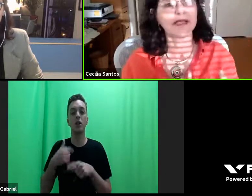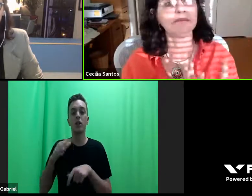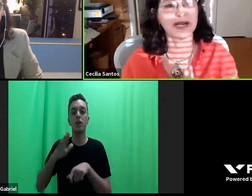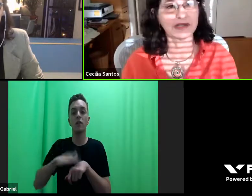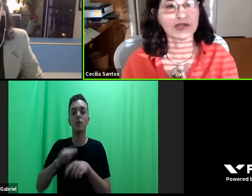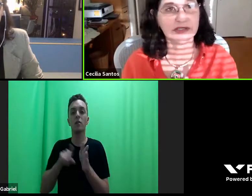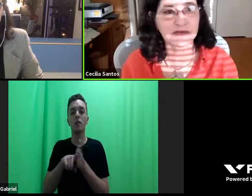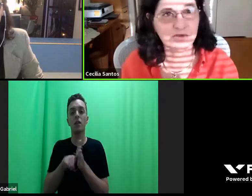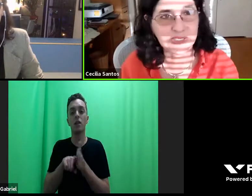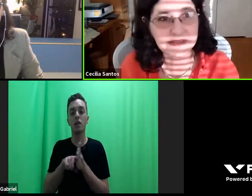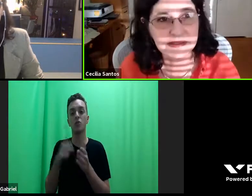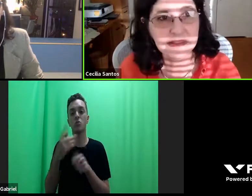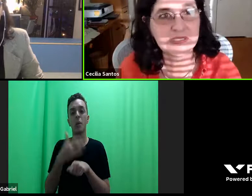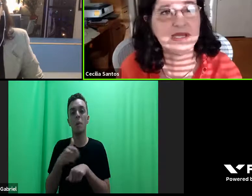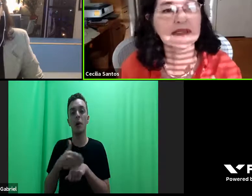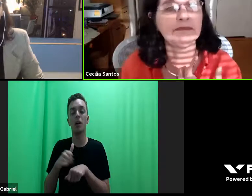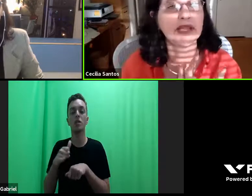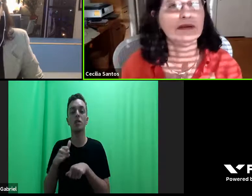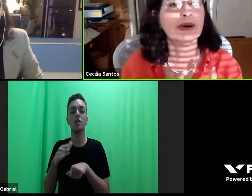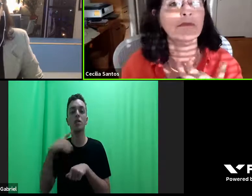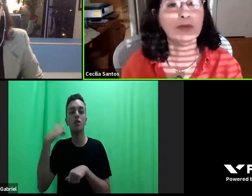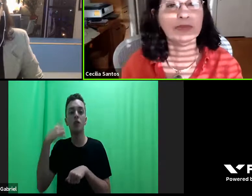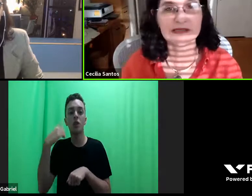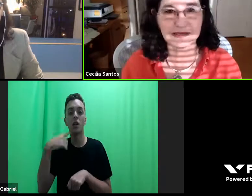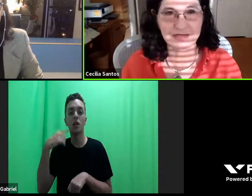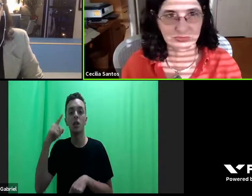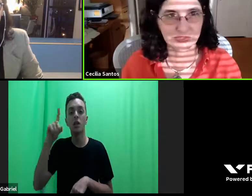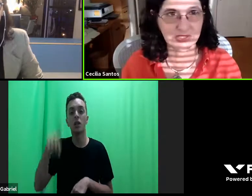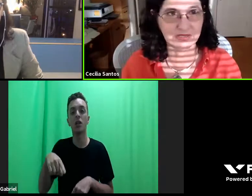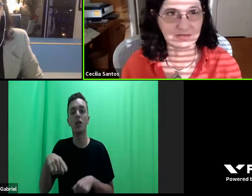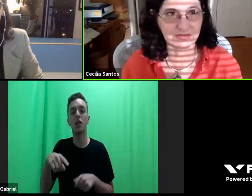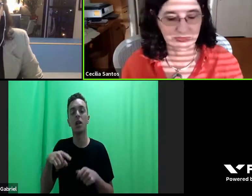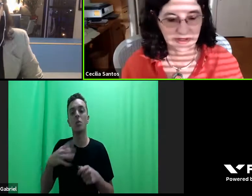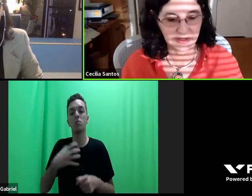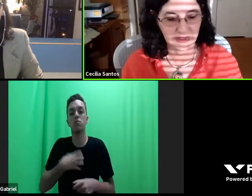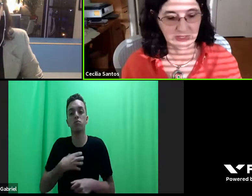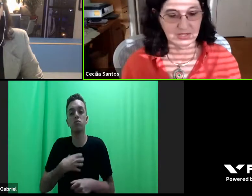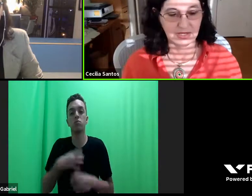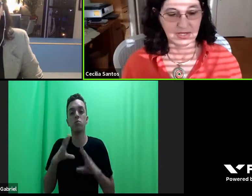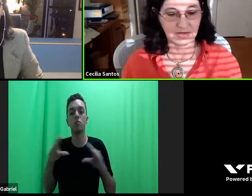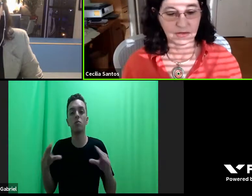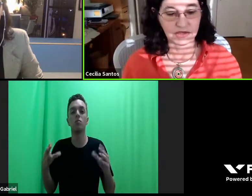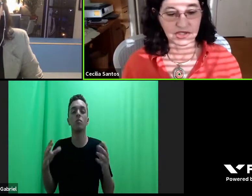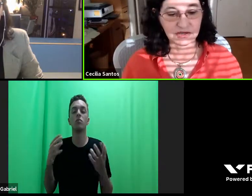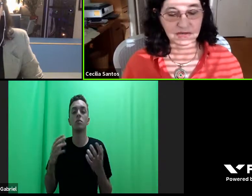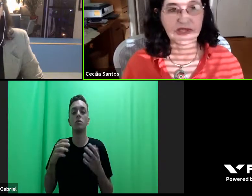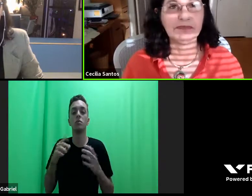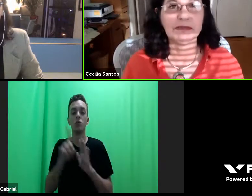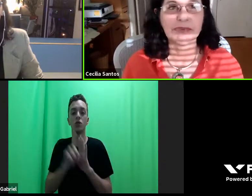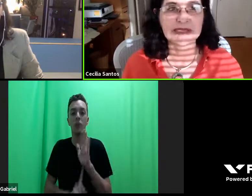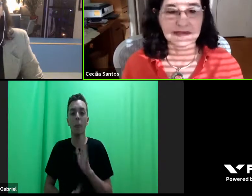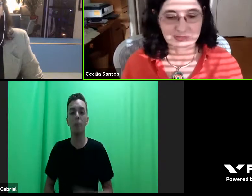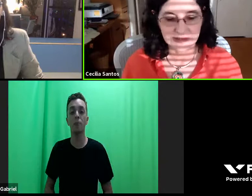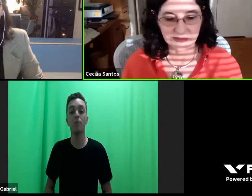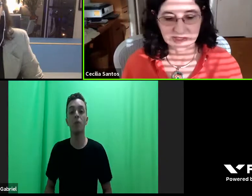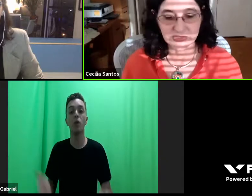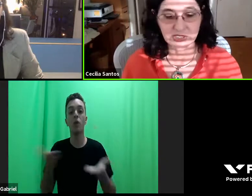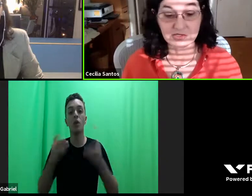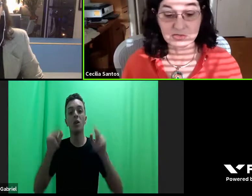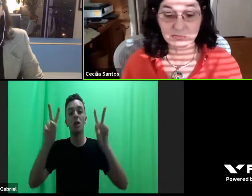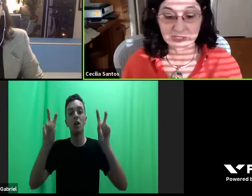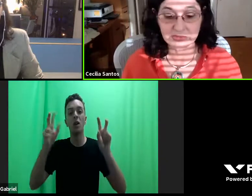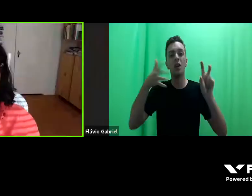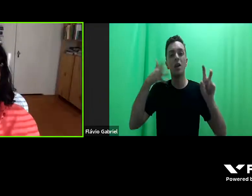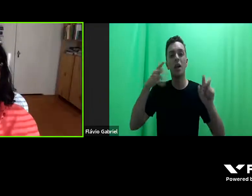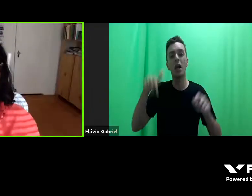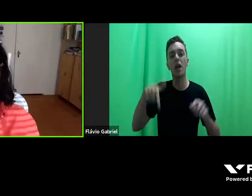uma determinada prática de advocacia, que é também uma mobilização do direito. O título da minha apresentação é